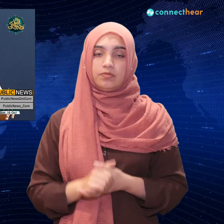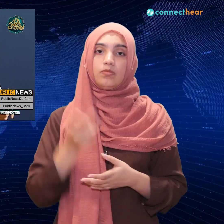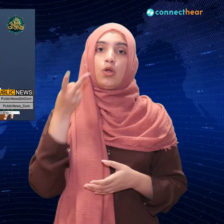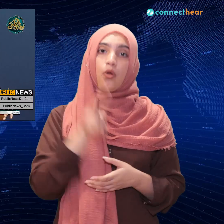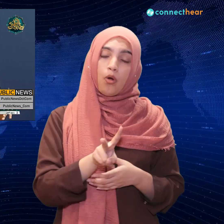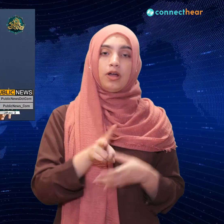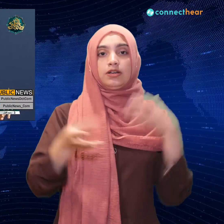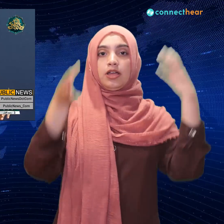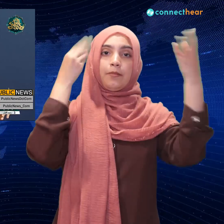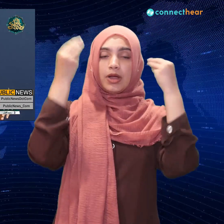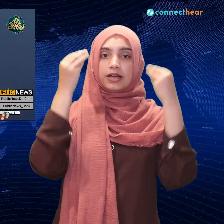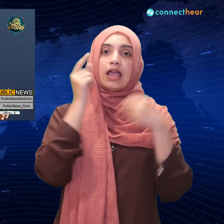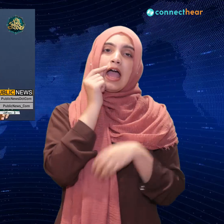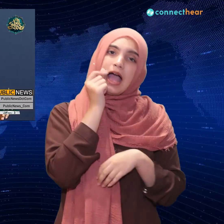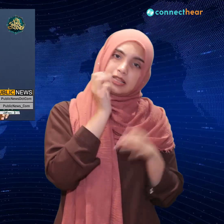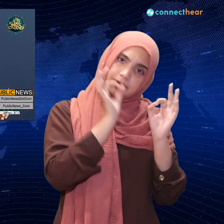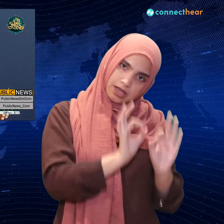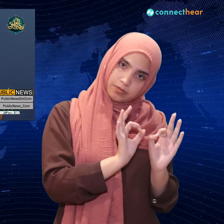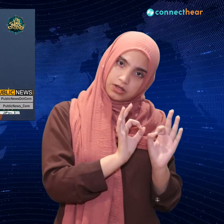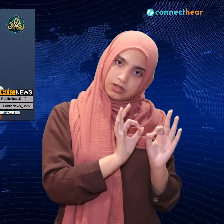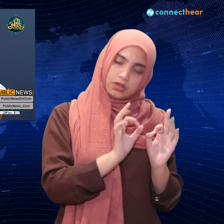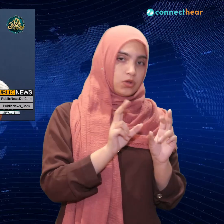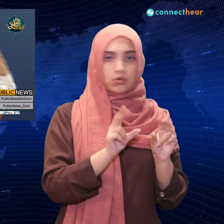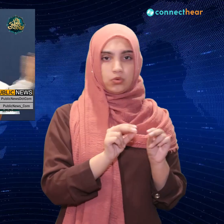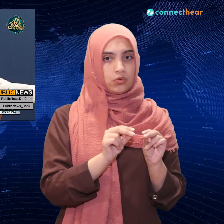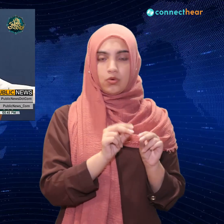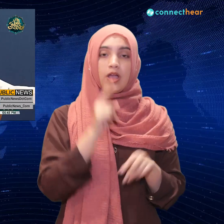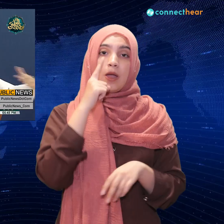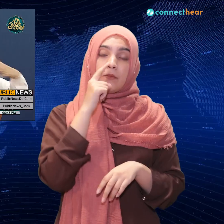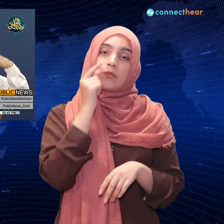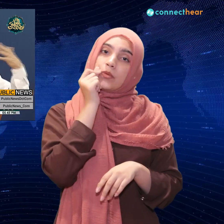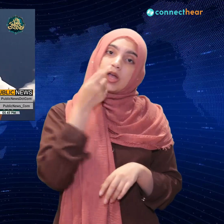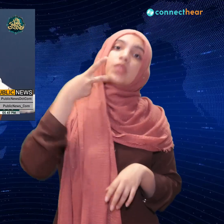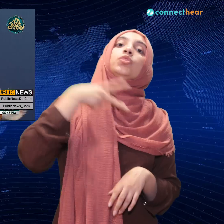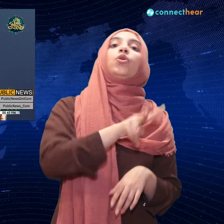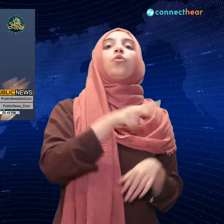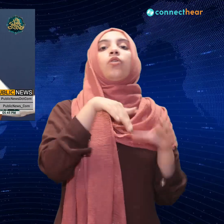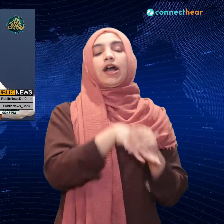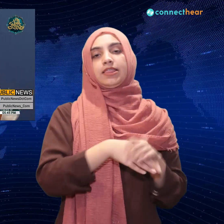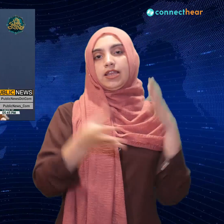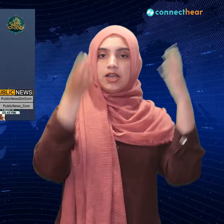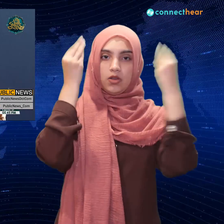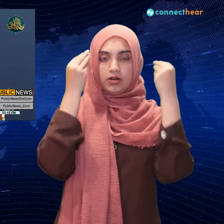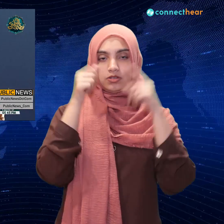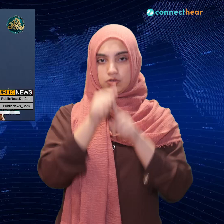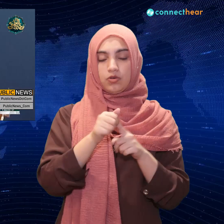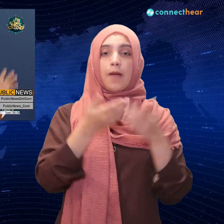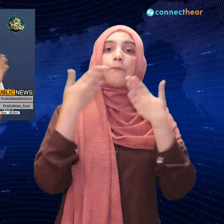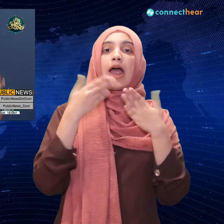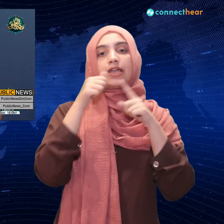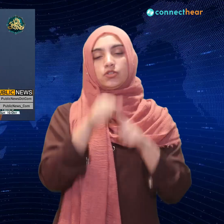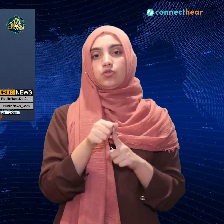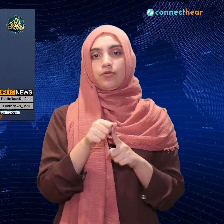تعلیم مردوں کے لیے نہیں، صرف تعلیم انسانوں کے لیے، خواتین کے لیے، سب کے لیے. سو